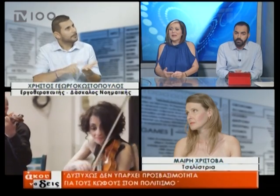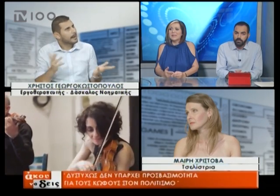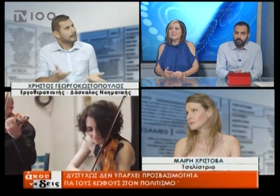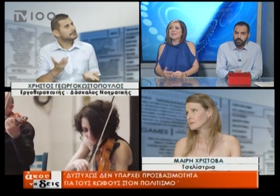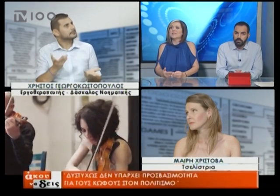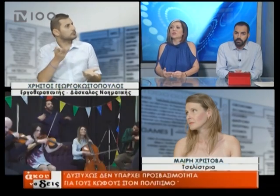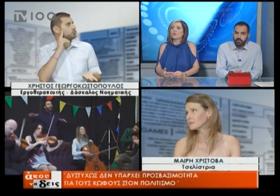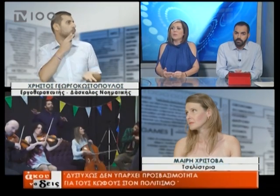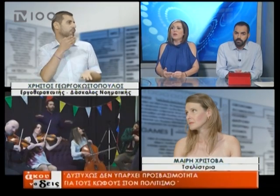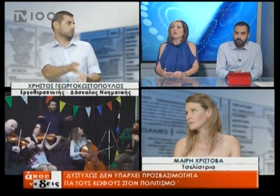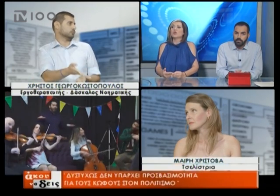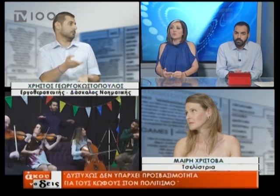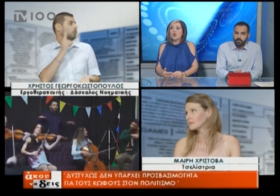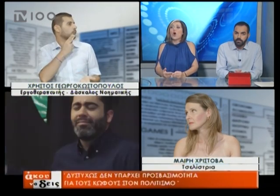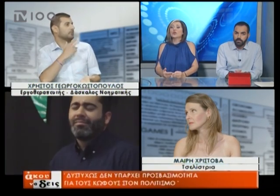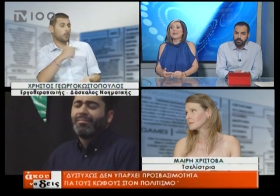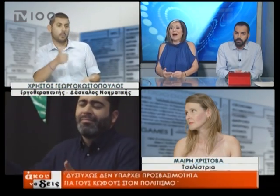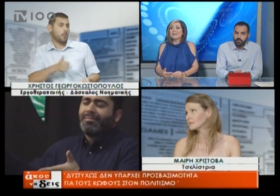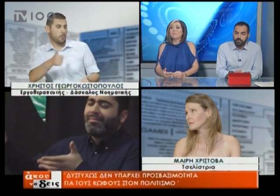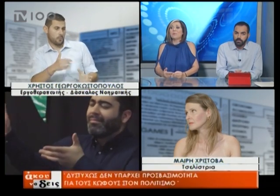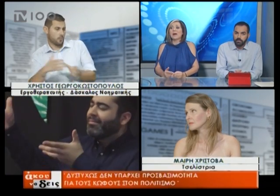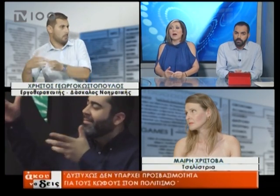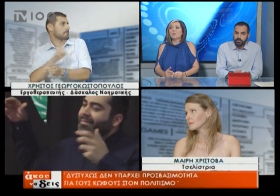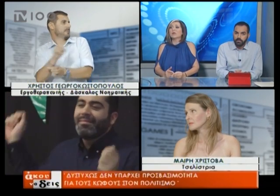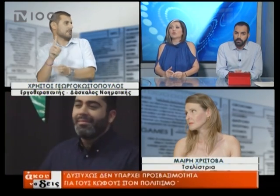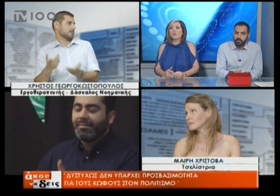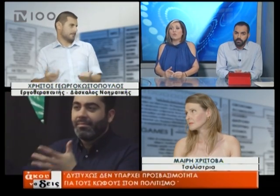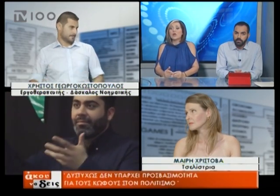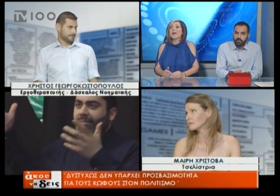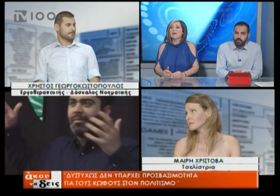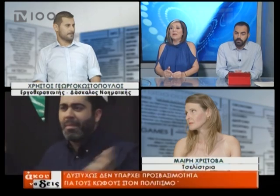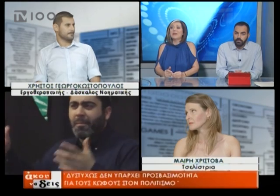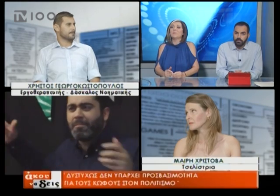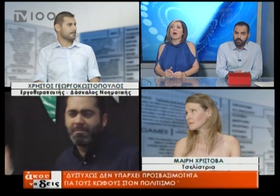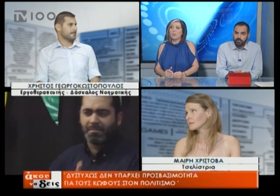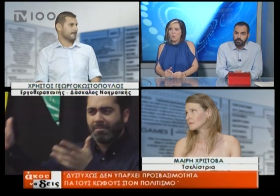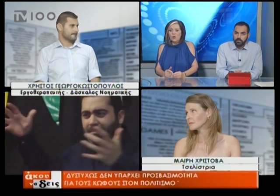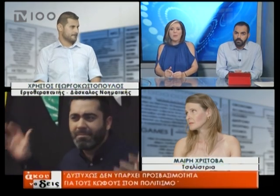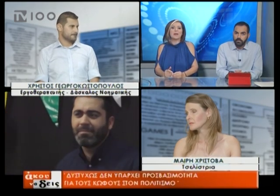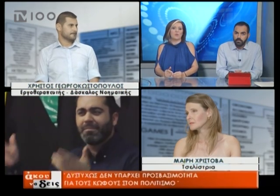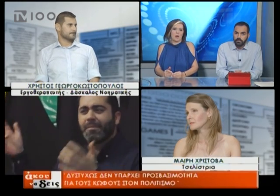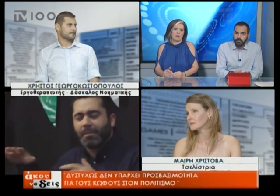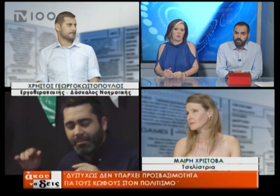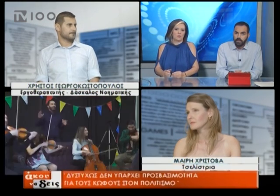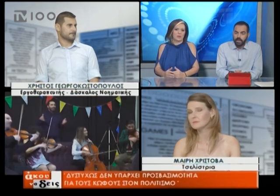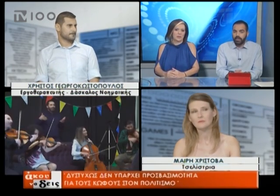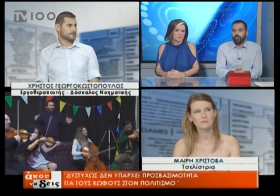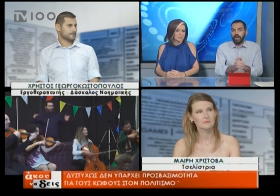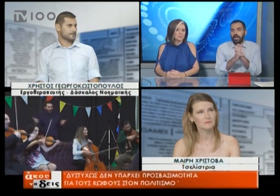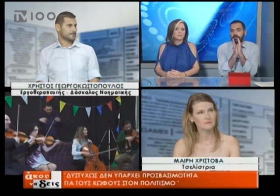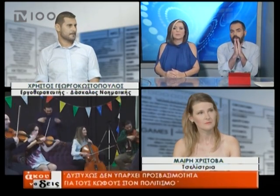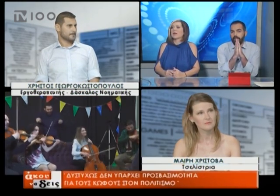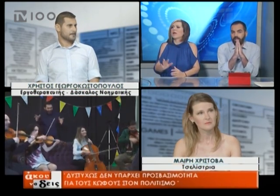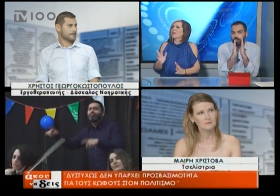να αρχίσει να συνειδητοποιεί ο κόσμος ότι κάτι πρέπει να κάνουμε για τους κοφούς. Να μην είναι μια απομονωμένη ομάδα οι κοφοί. Δηλαδή,